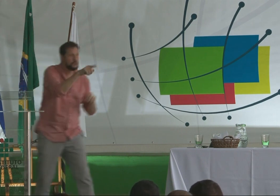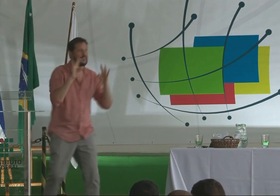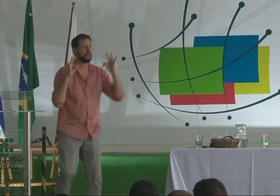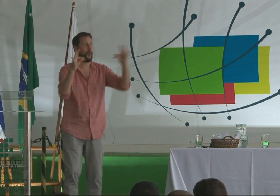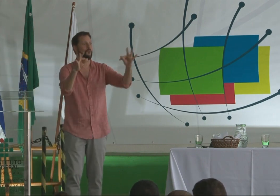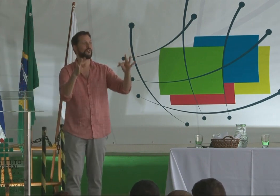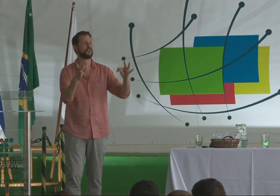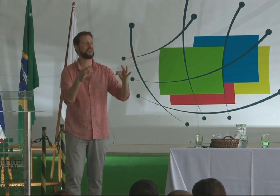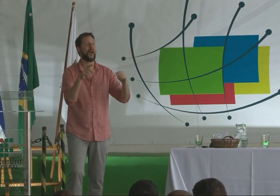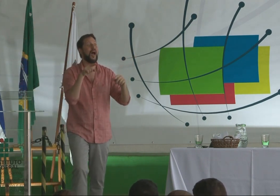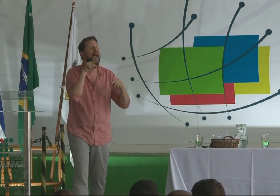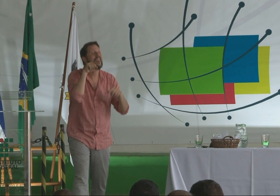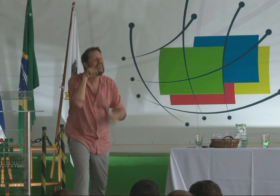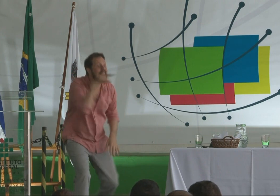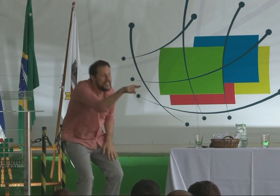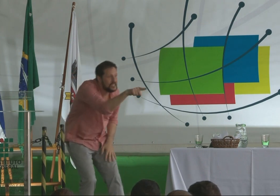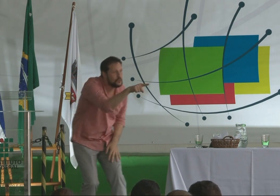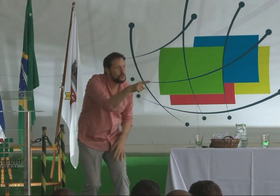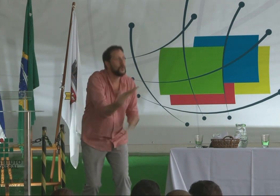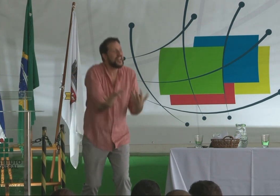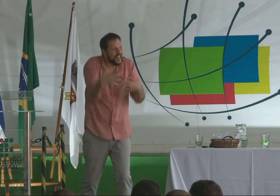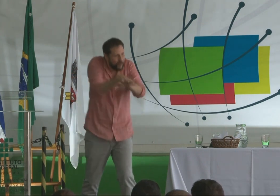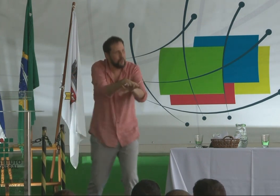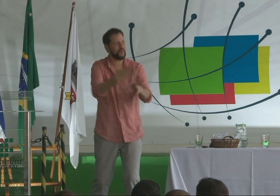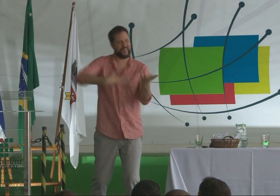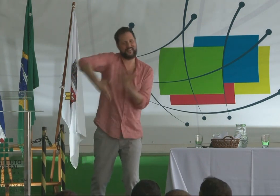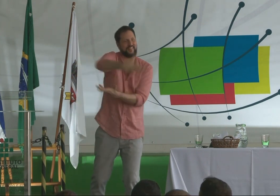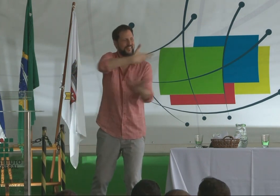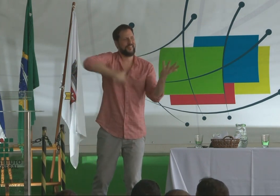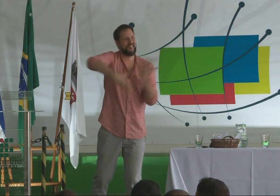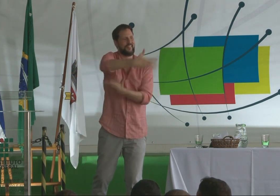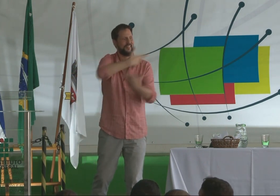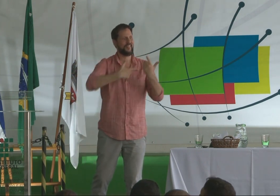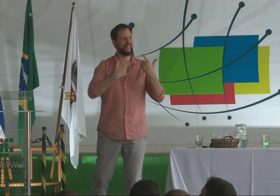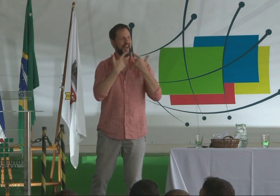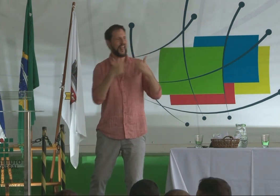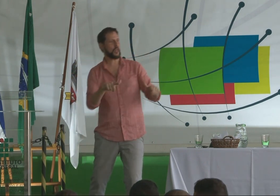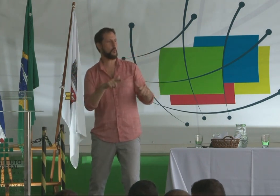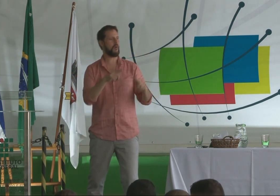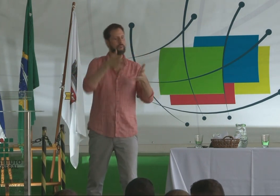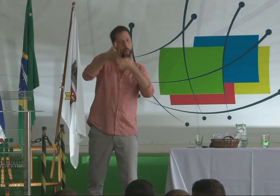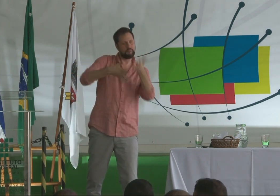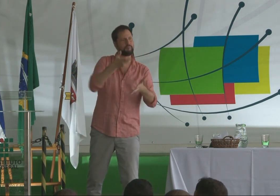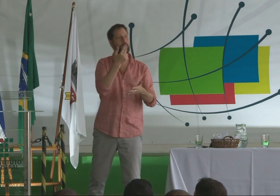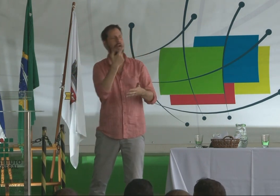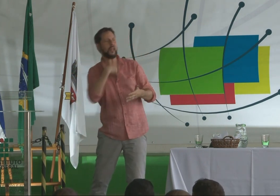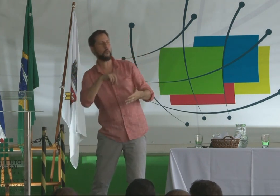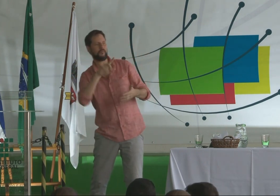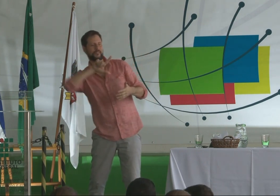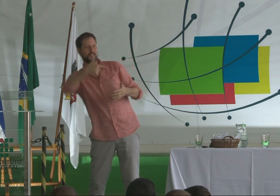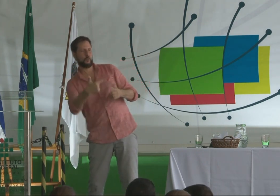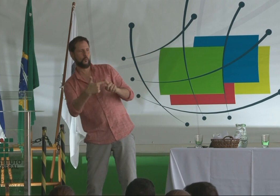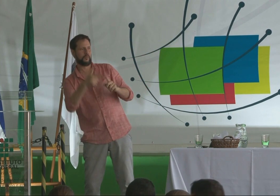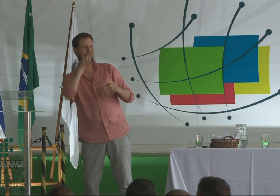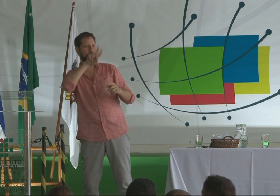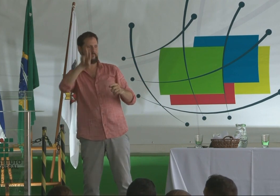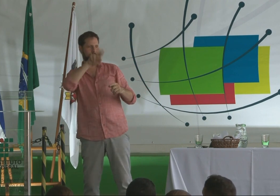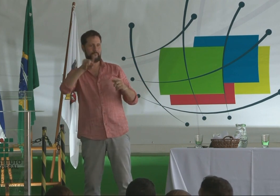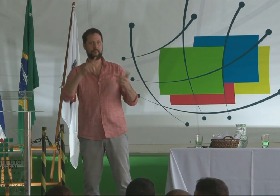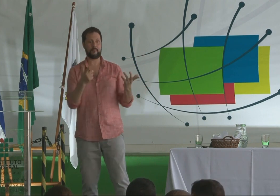presente naquele ambiente mesmo. Então, nesse momento, a tecnologia, ela atua a nosso favor em termos de inclusão. Porque isso que a tem